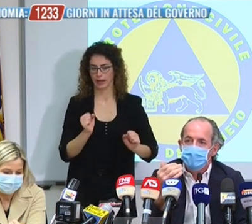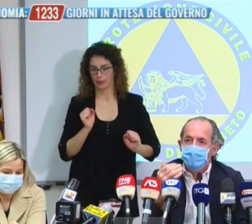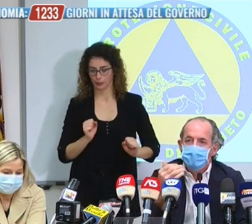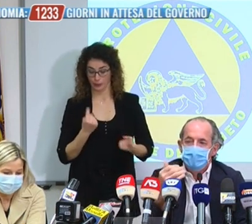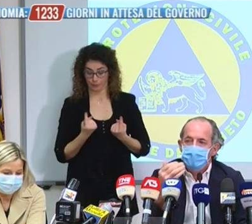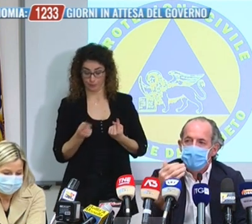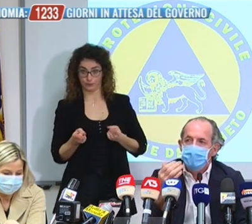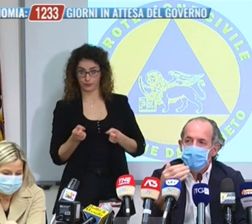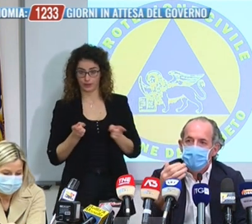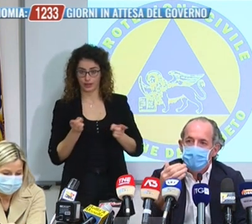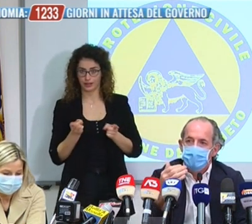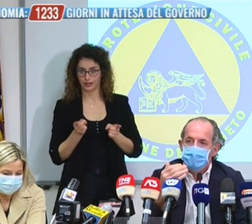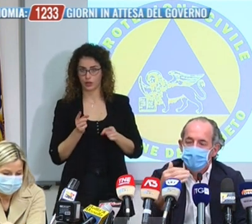fasi